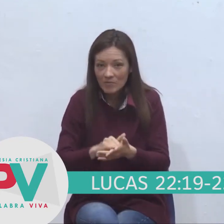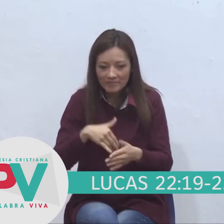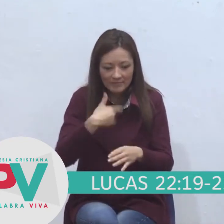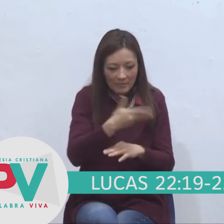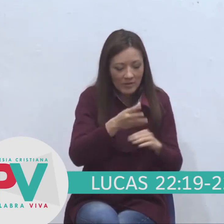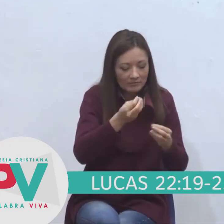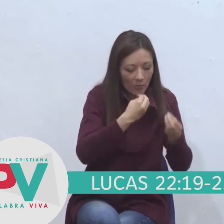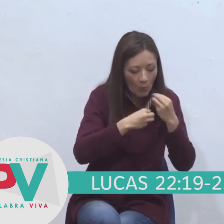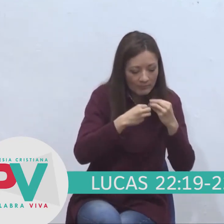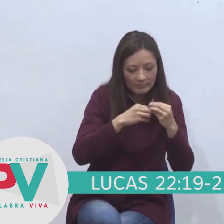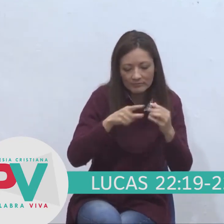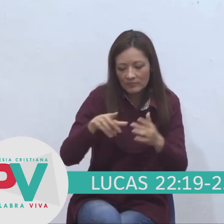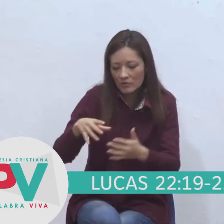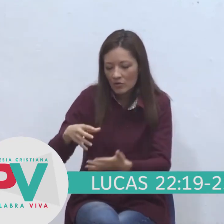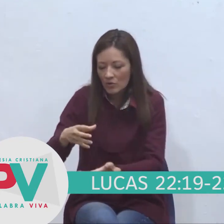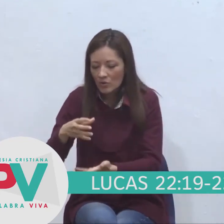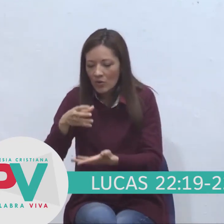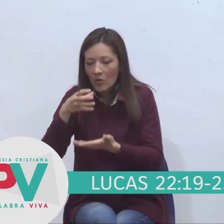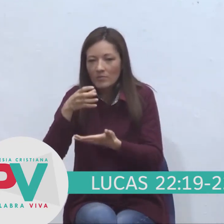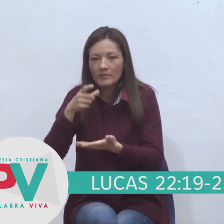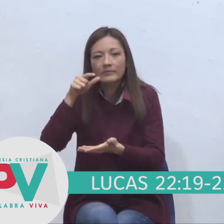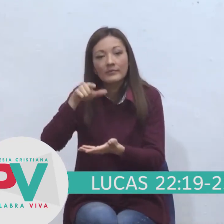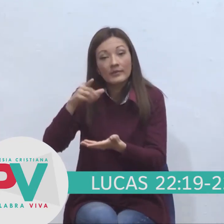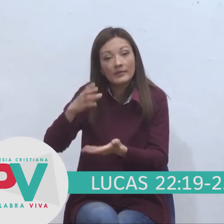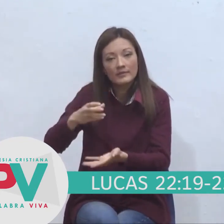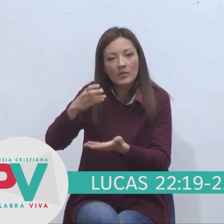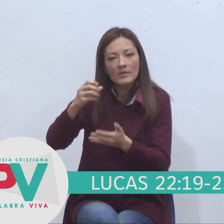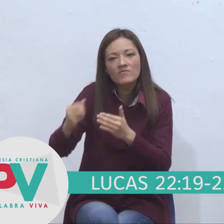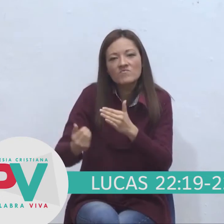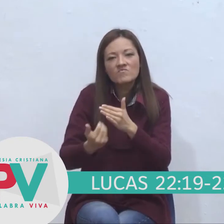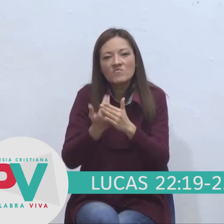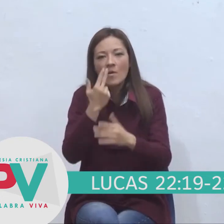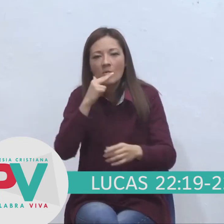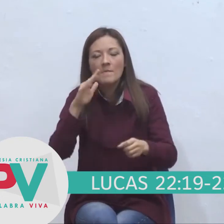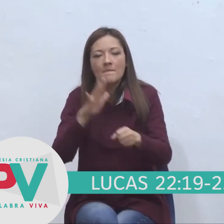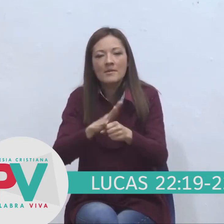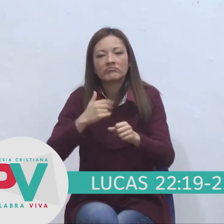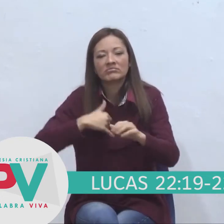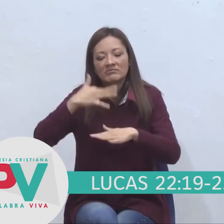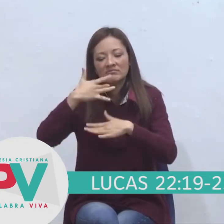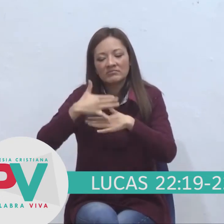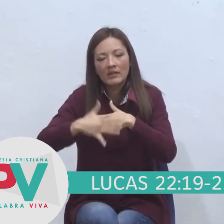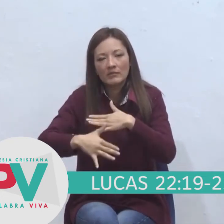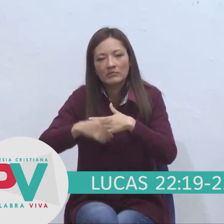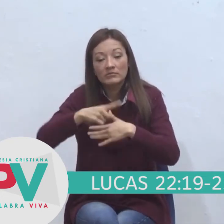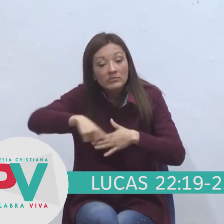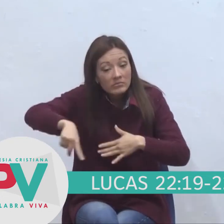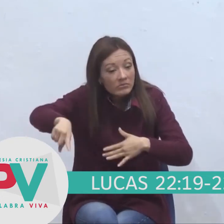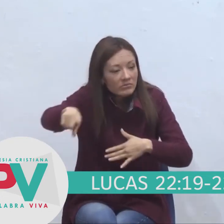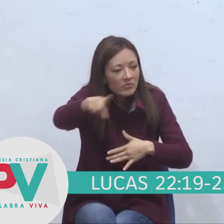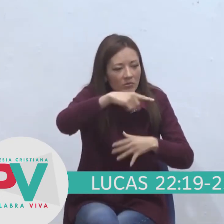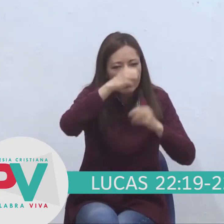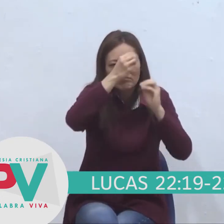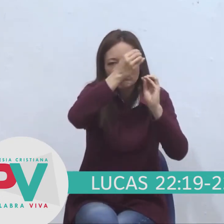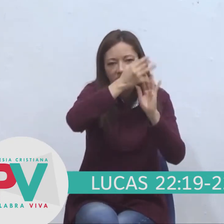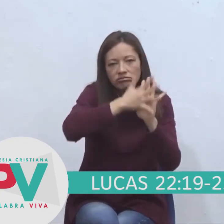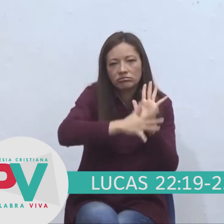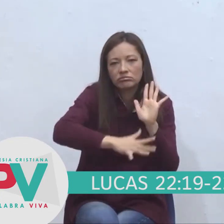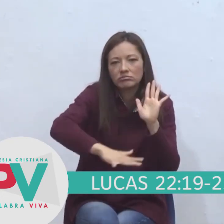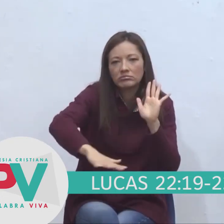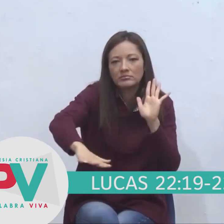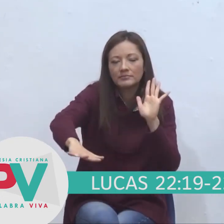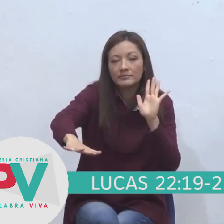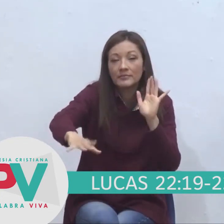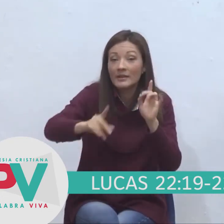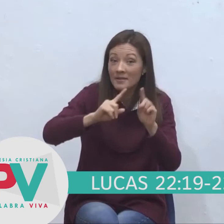que hubo cenado, tomó la copa diciendo, esta copa es el nuevo pacto en mi sangre, que por vosotros es derramada.